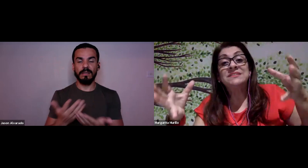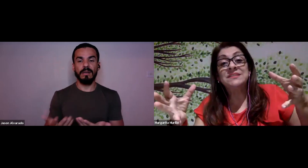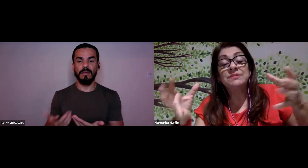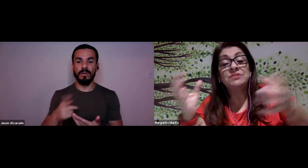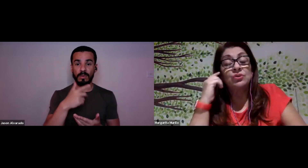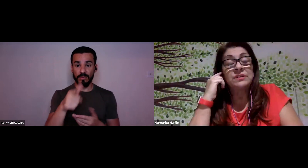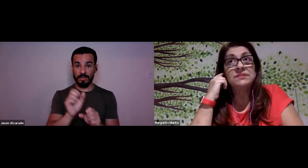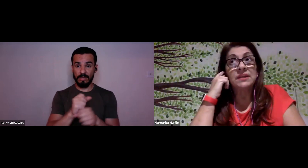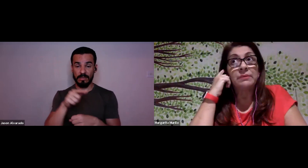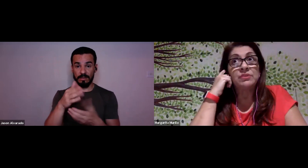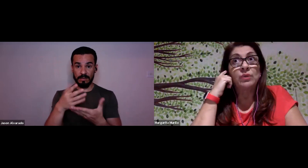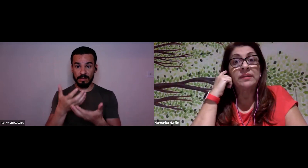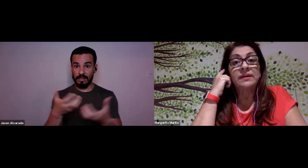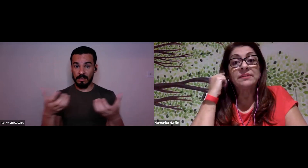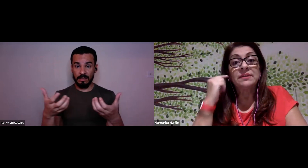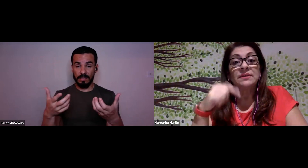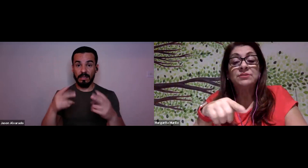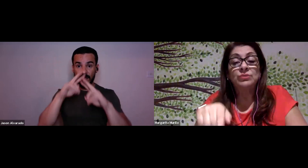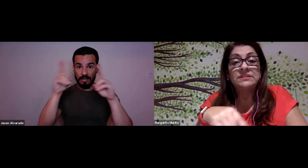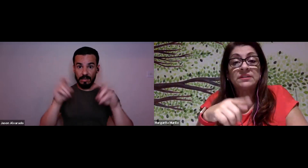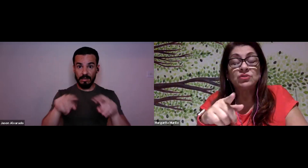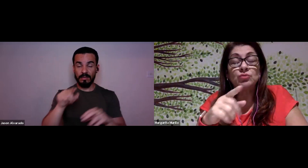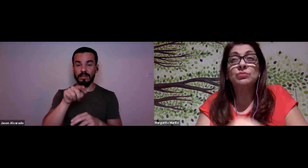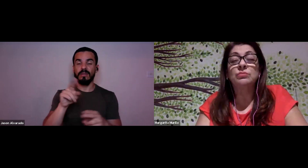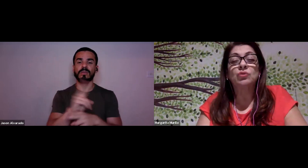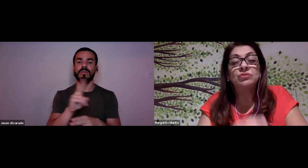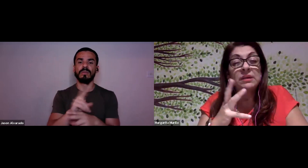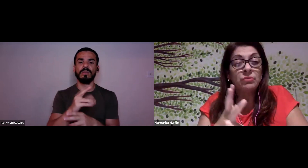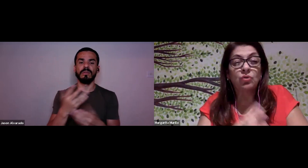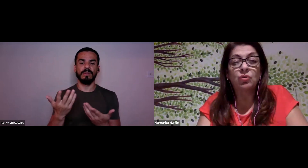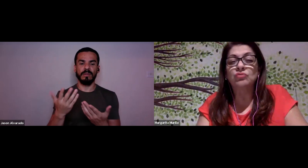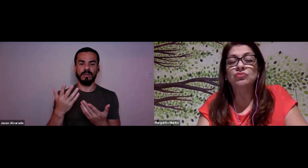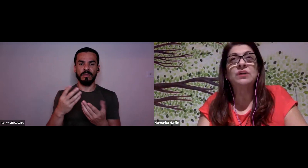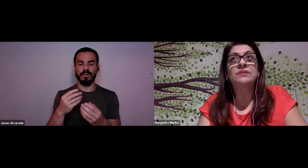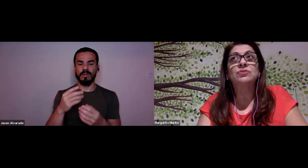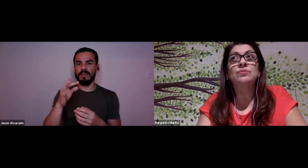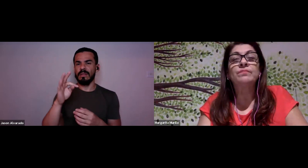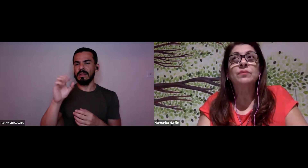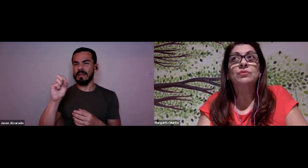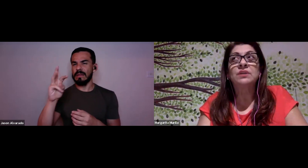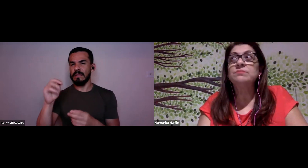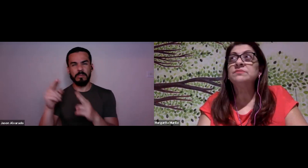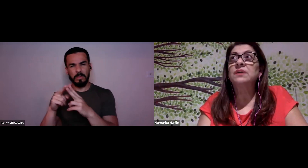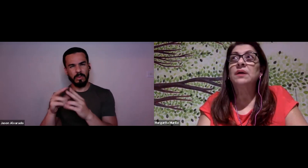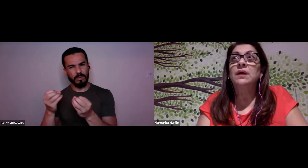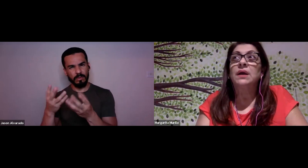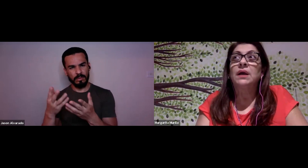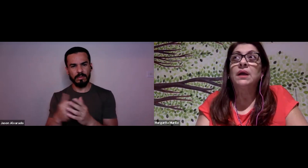usted hace estas divisiones en la virtualidad se utilizan continuo lo conozco tanto